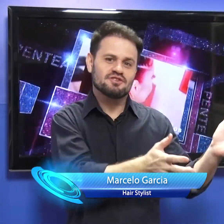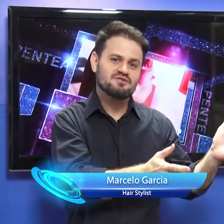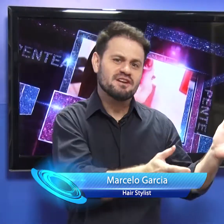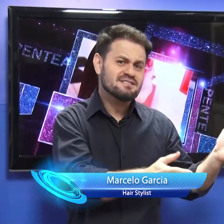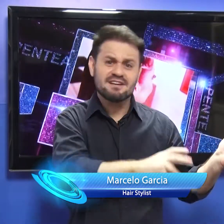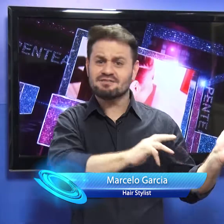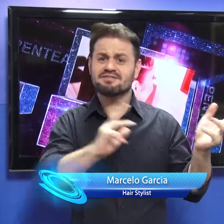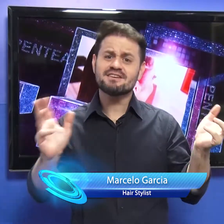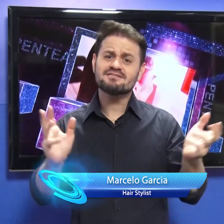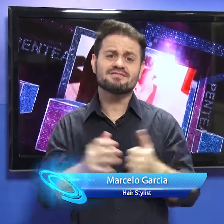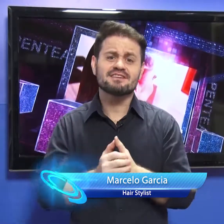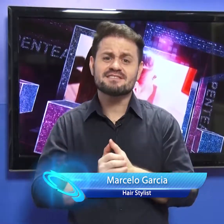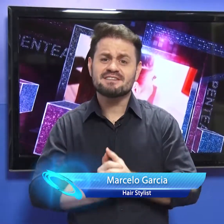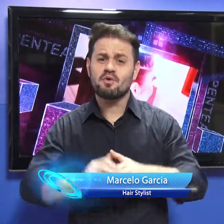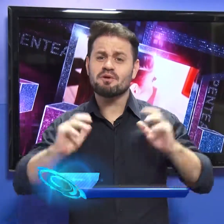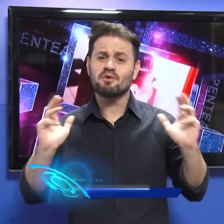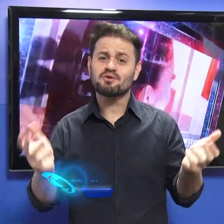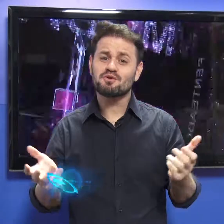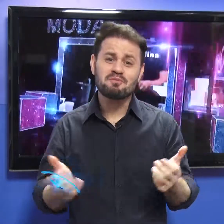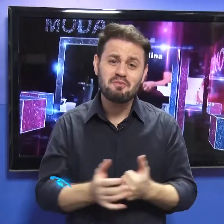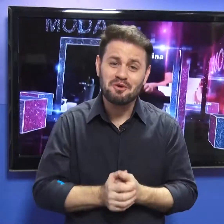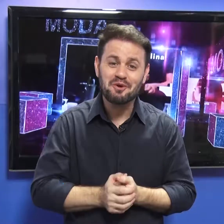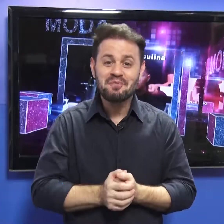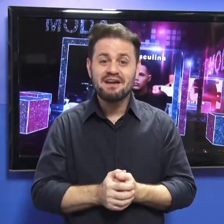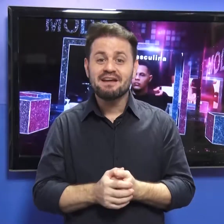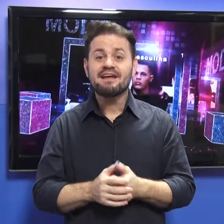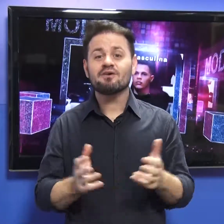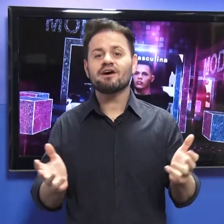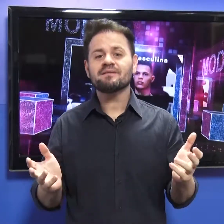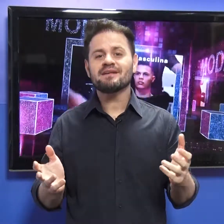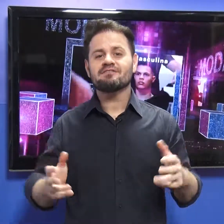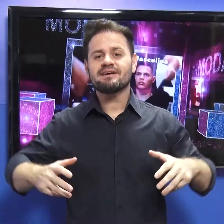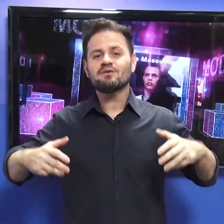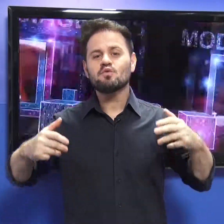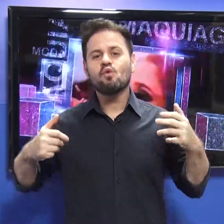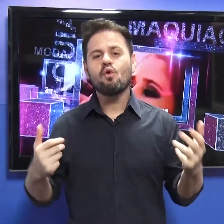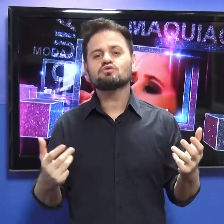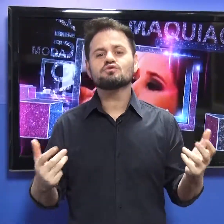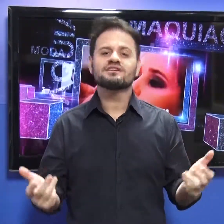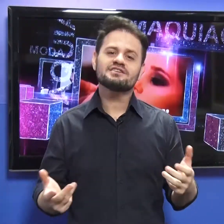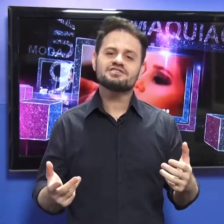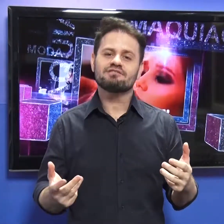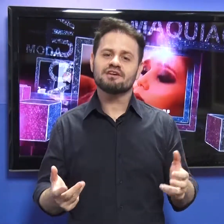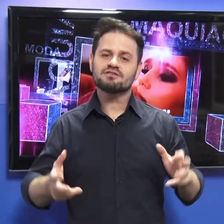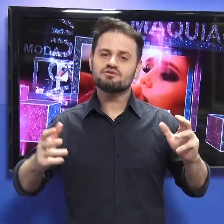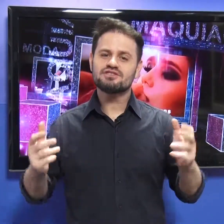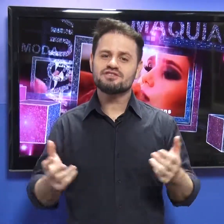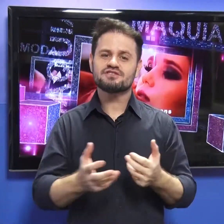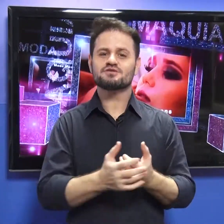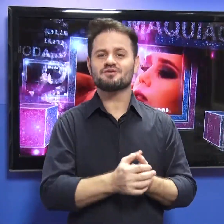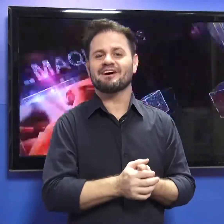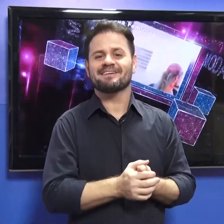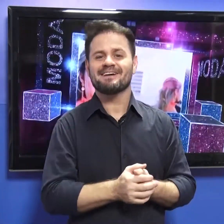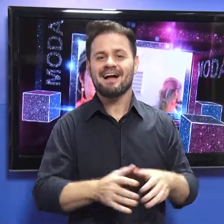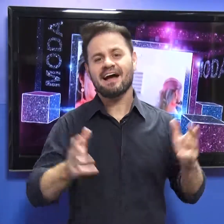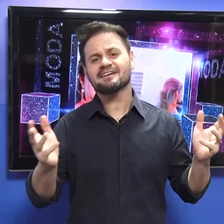fez que não fez no fez quem comemorou comemorou e agora vem um outro grande evento de início do ano ariquemes